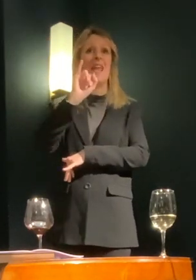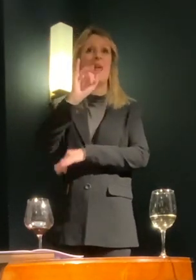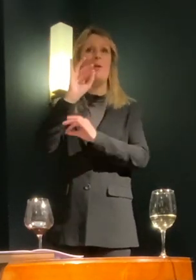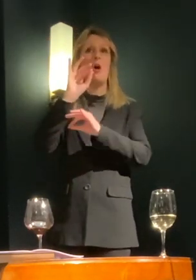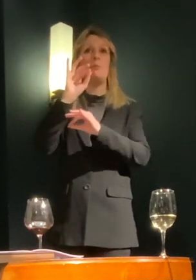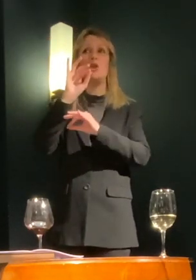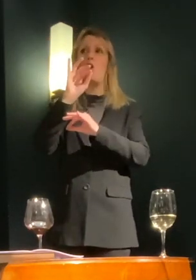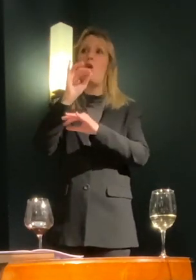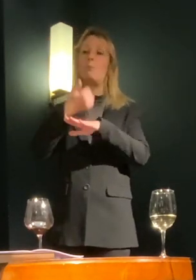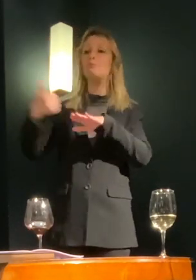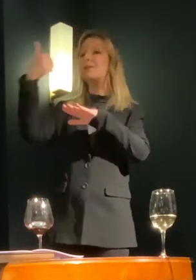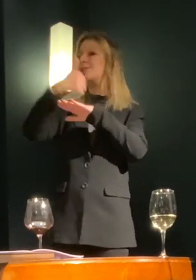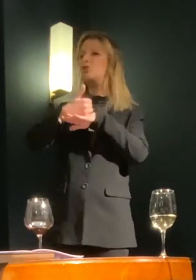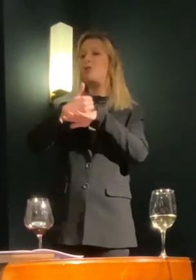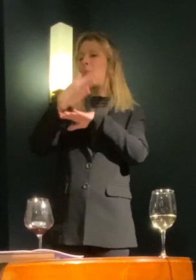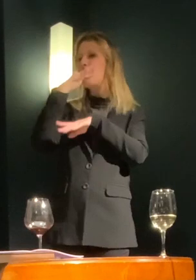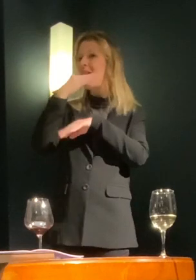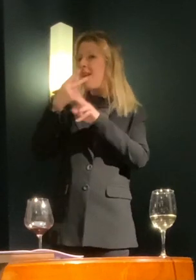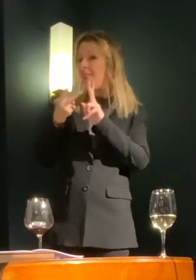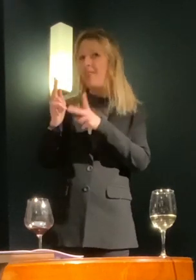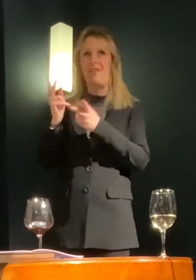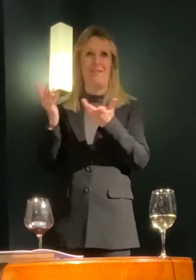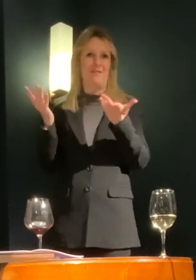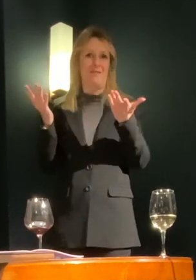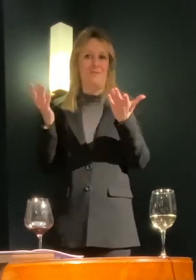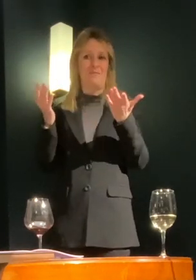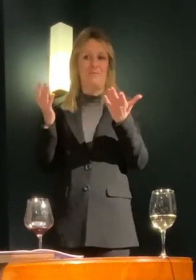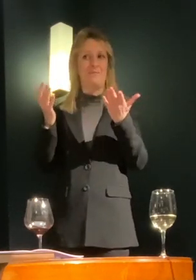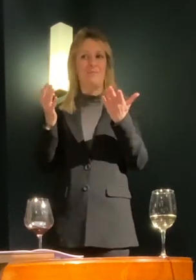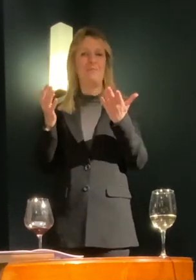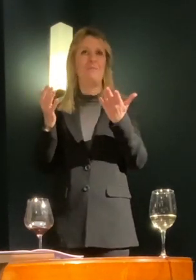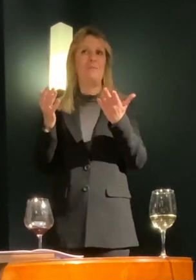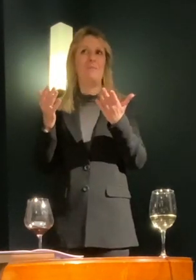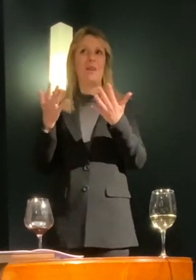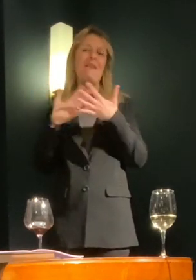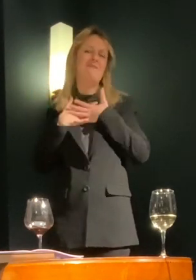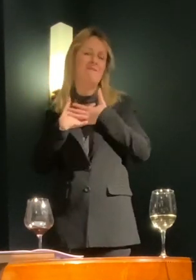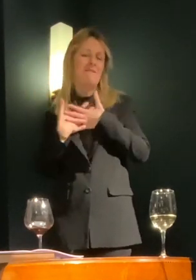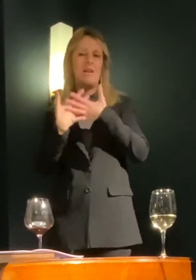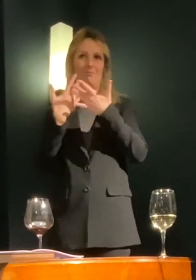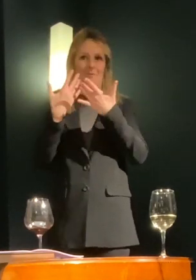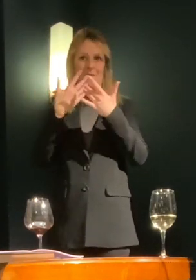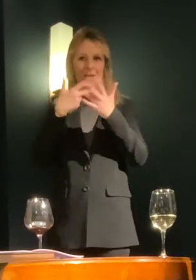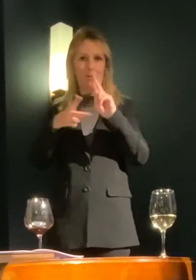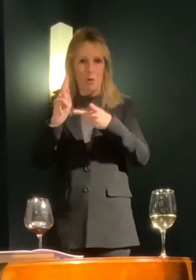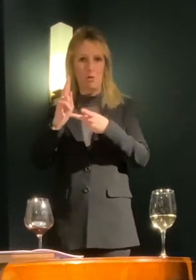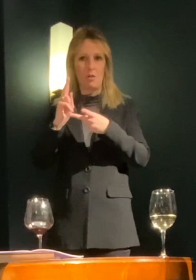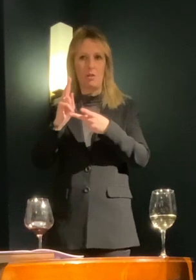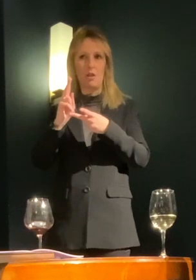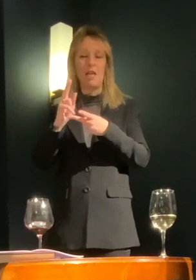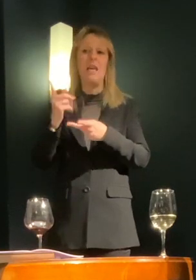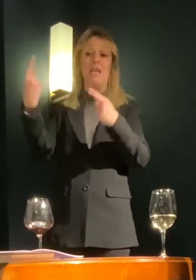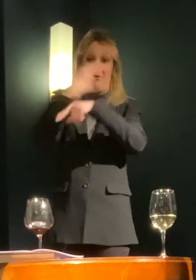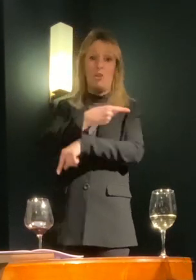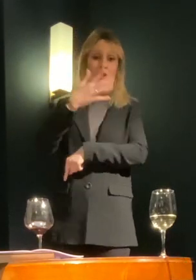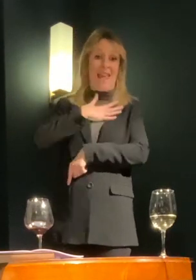una delle figure che trovano più tenere, più con cui legano di più per affetto. Gli adolescenti Irene neanche non la vedono,